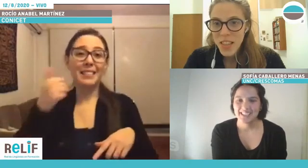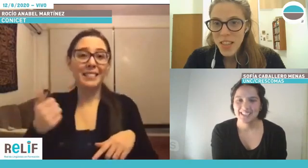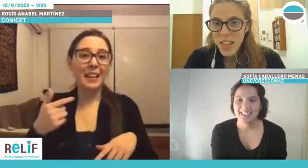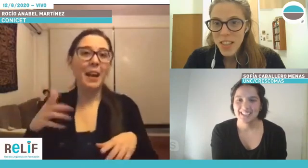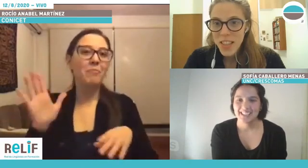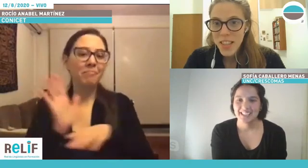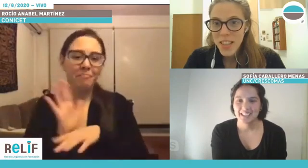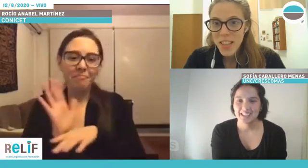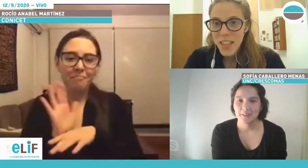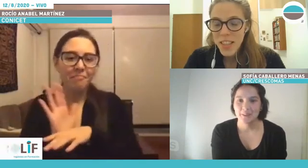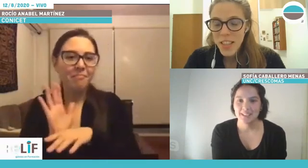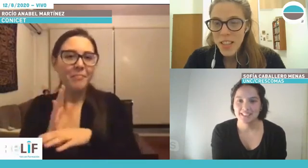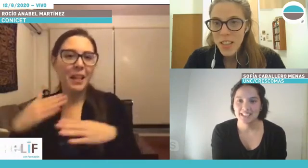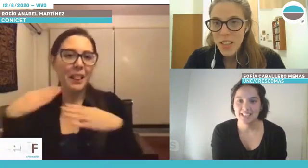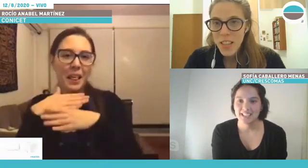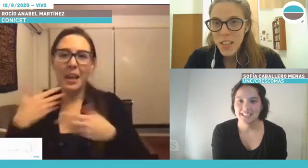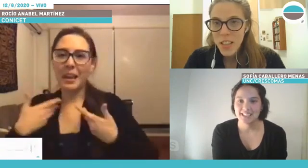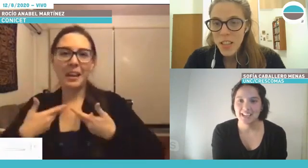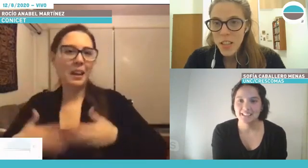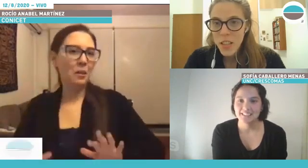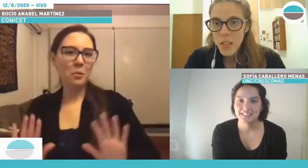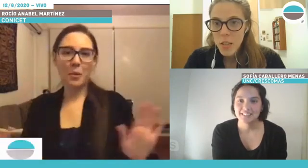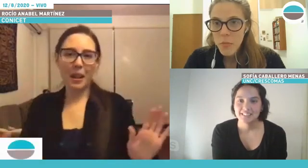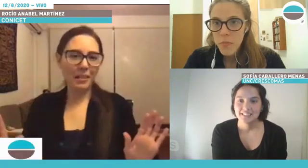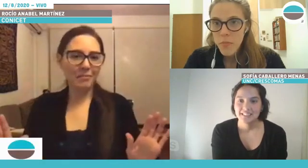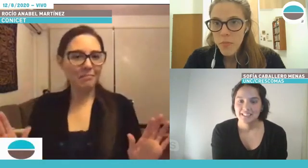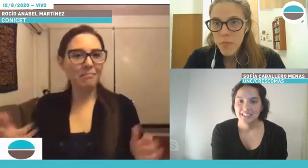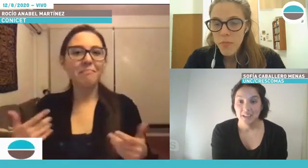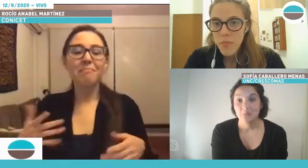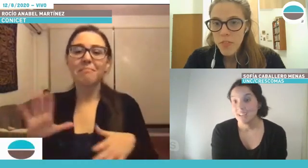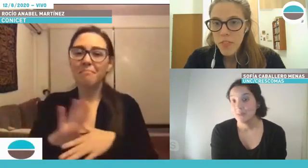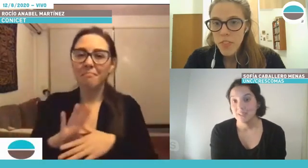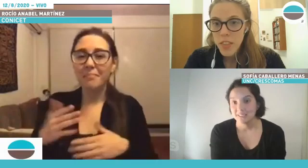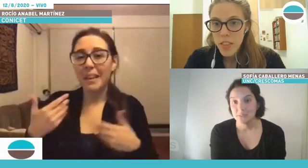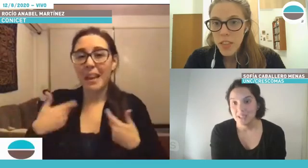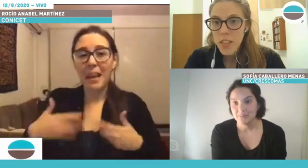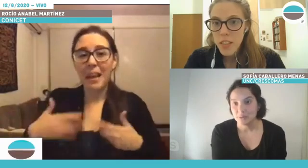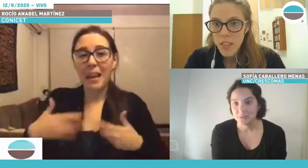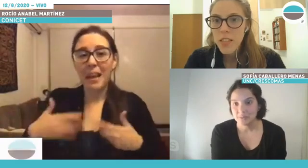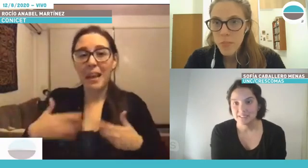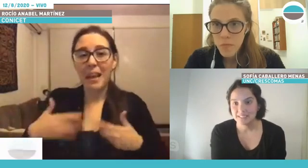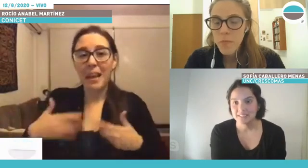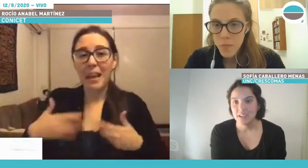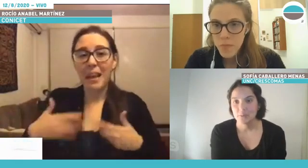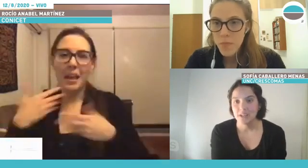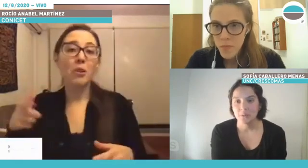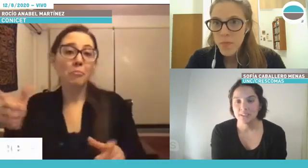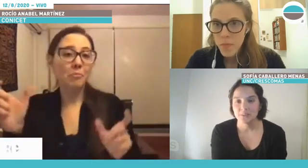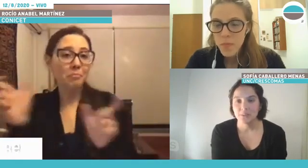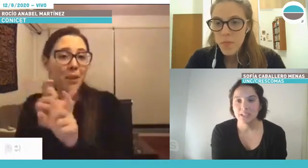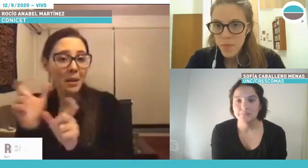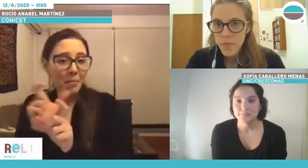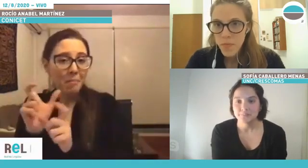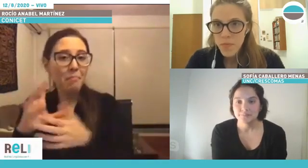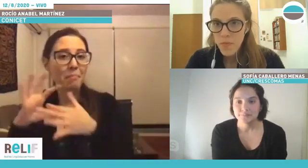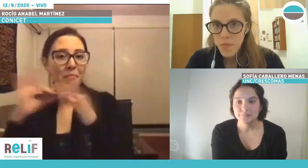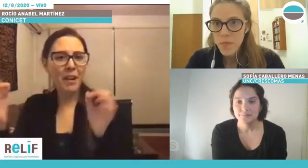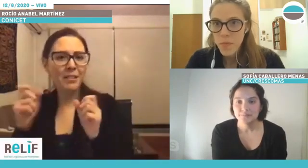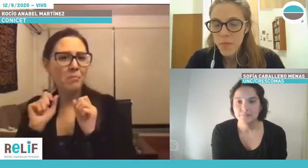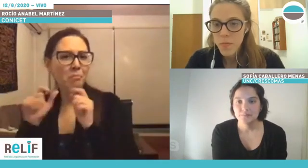esto que vos decís de la LSA, que es una lengua natural, justamente, es una lengua